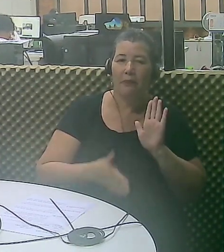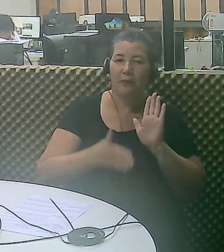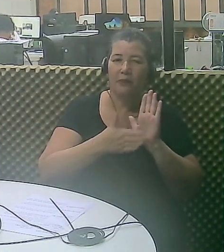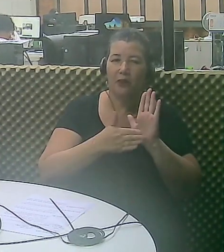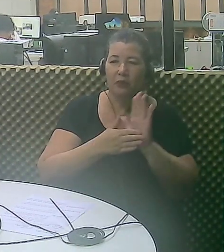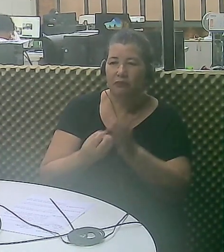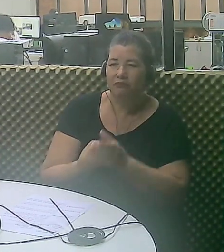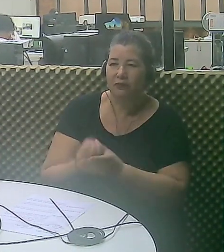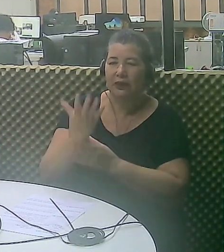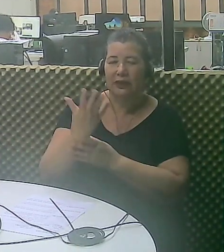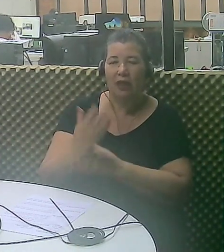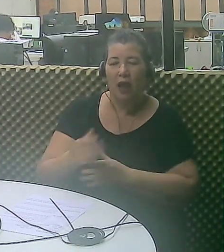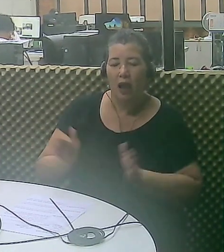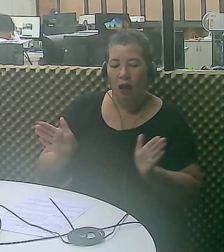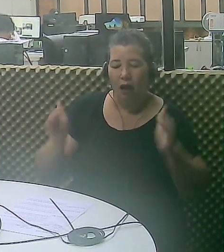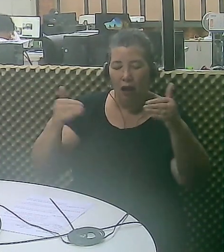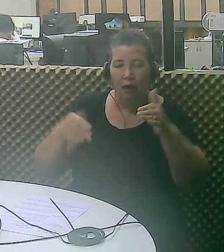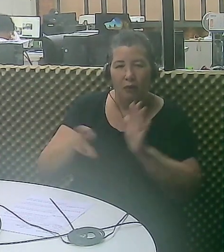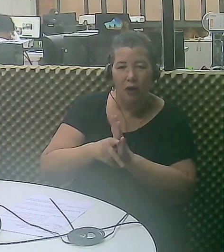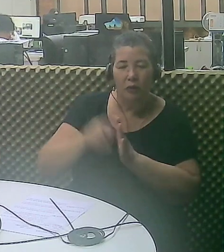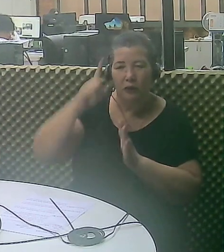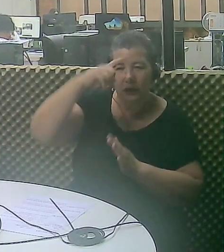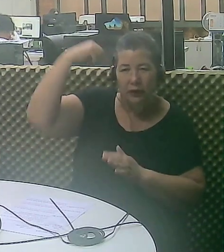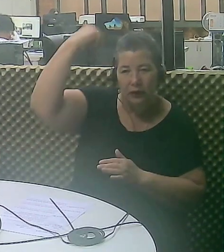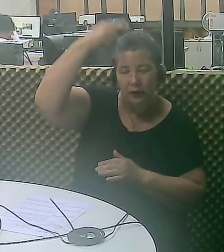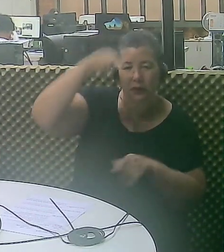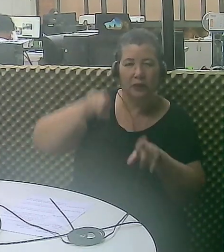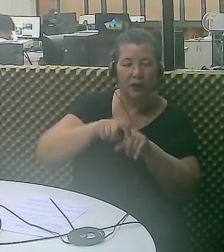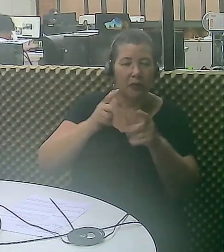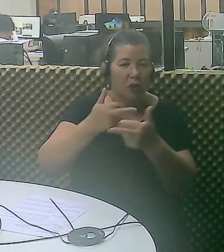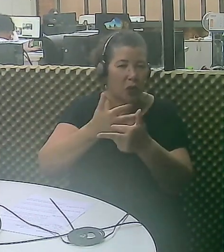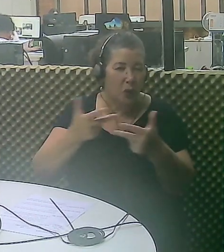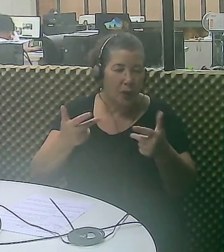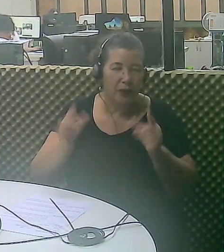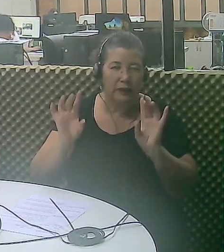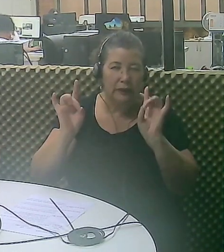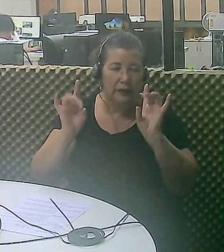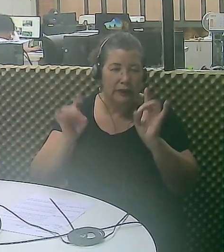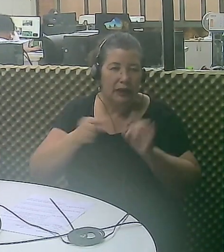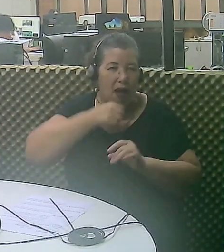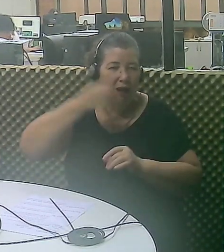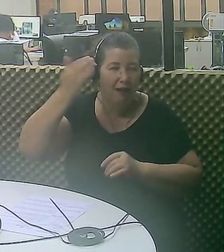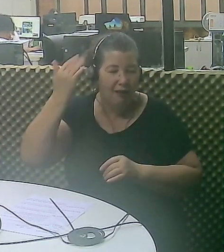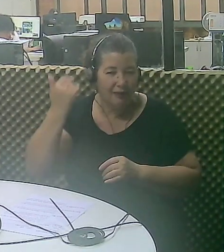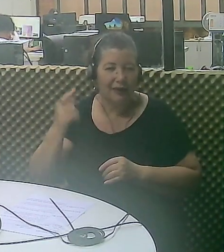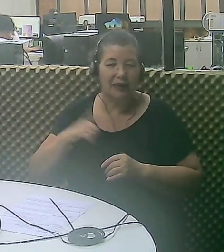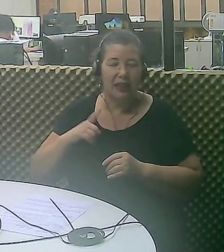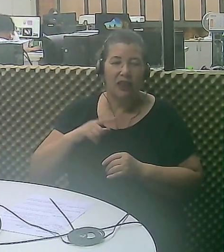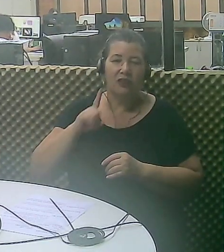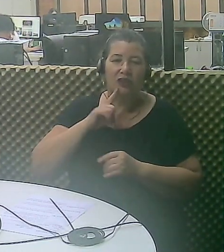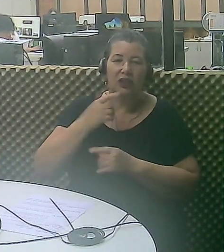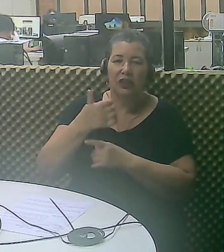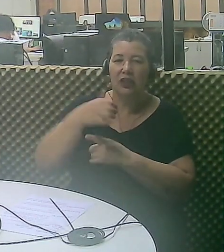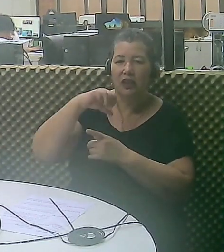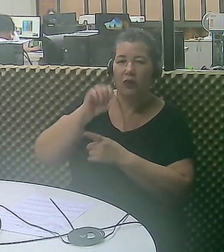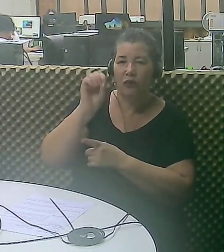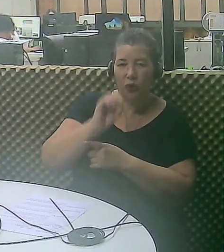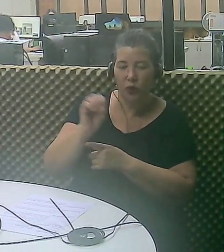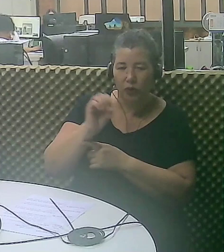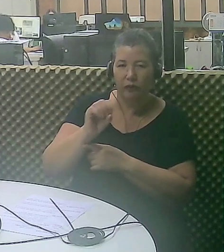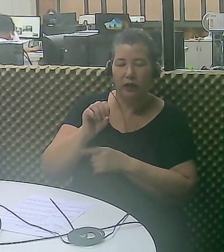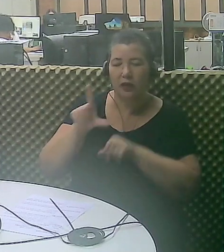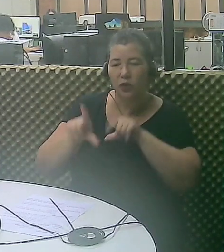e exposição de oratórios e relicários. As inscrições serão aceitas até o dia 19 de outubro. No total,